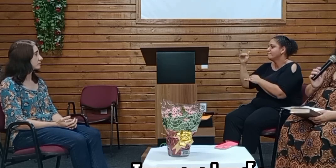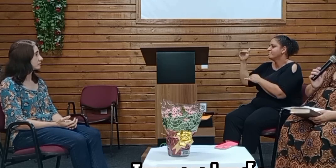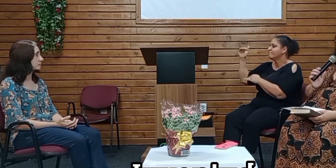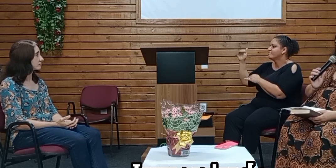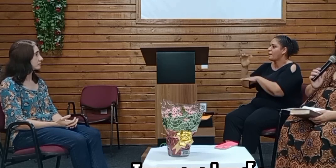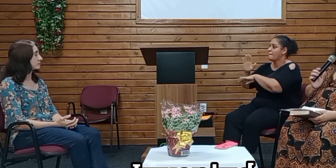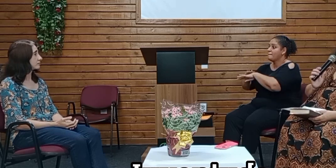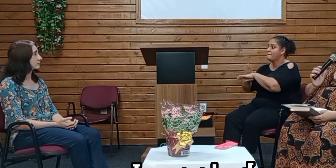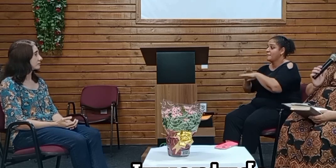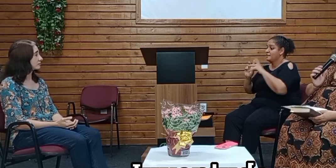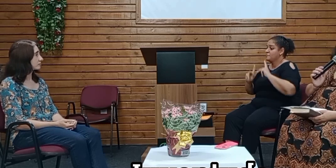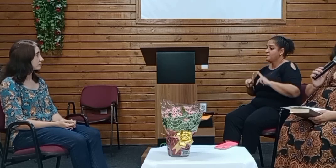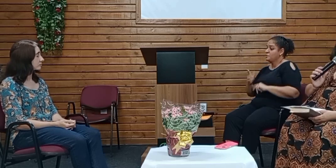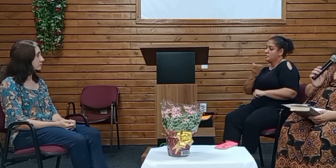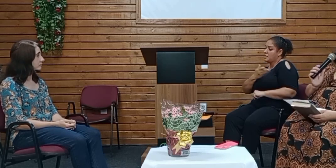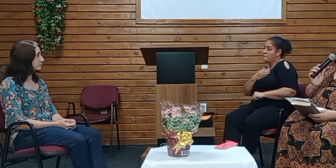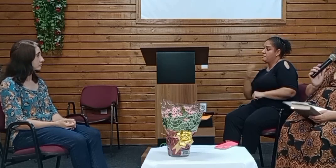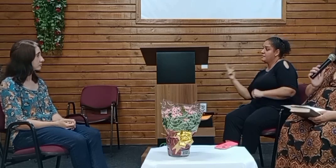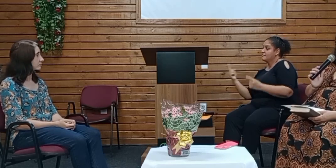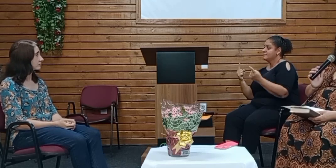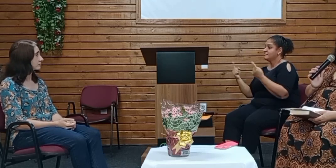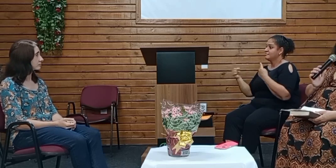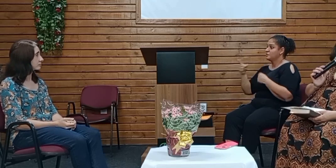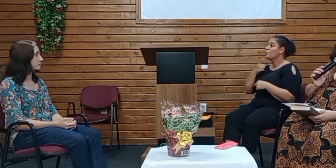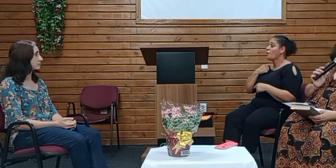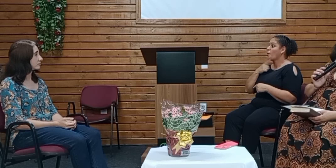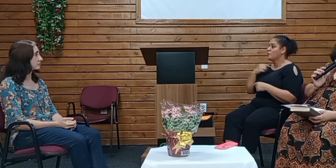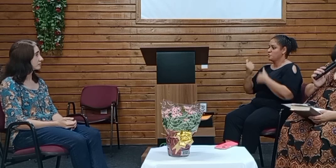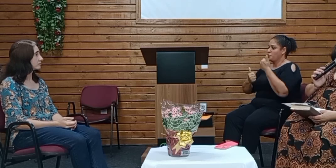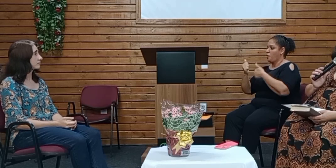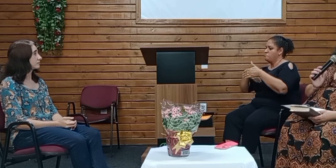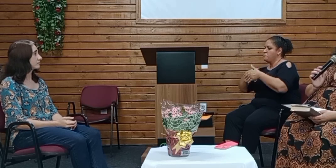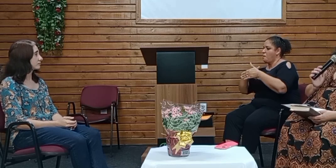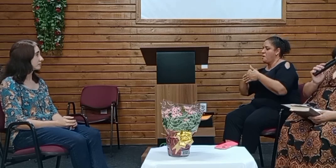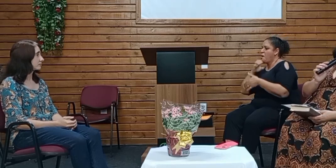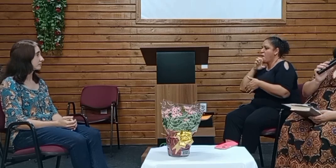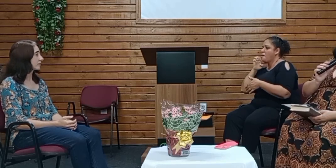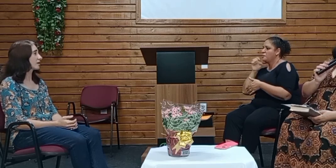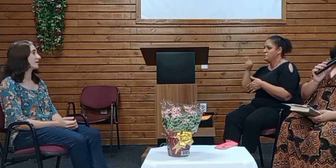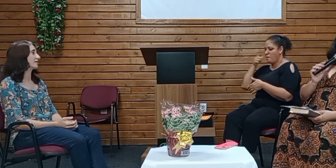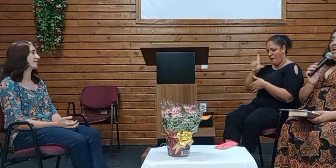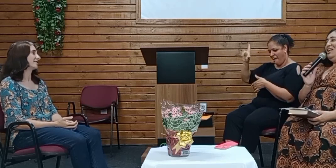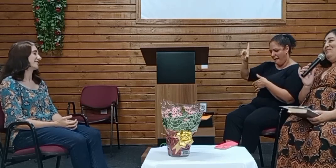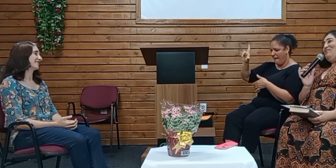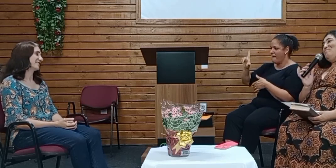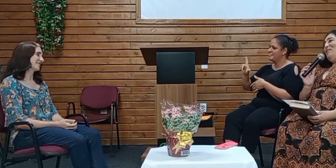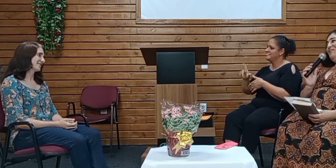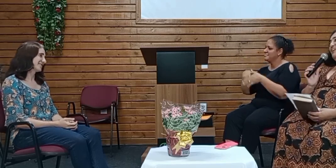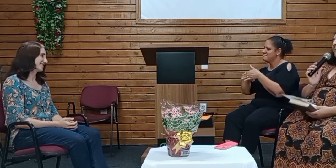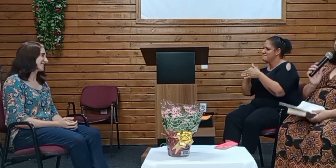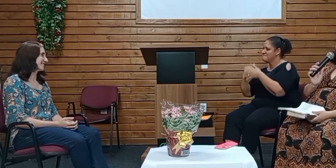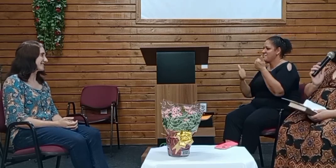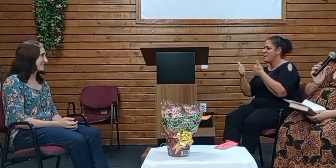mais amigas? Eu sei que ela gostava muito de jogar futebol com os irmãos, né? Ela passava os irmãos para trás do